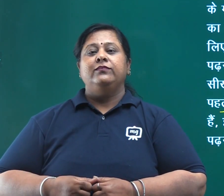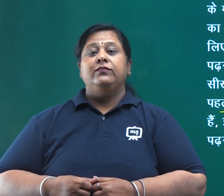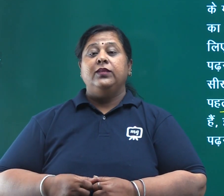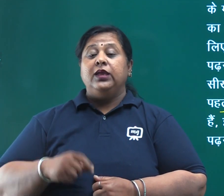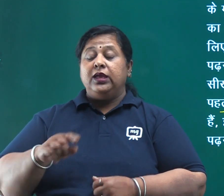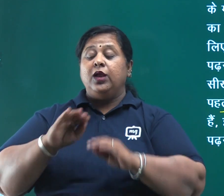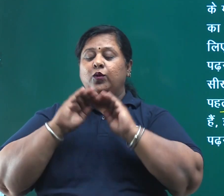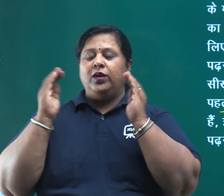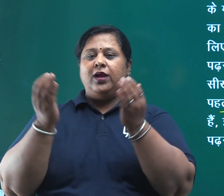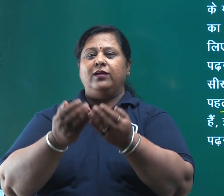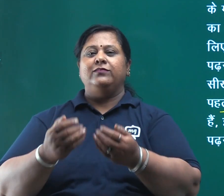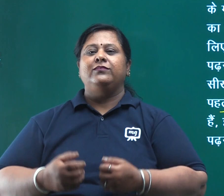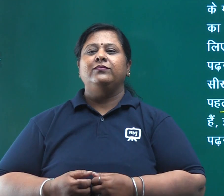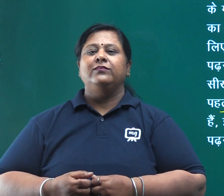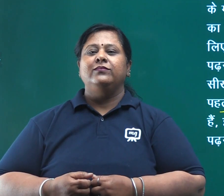कि यह दुनिया